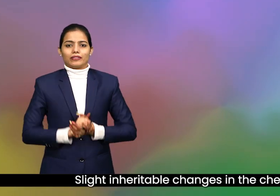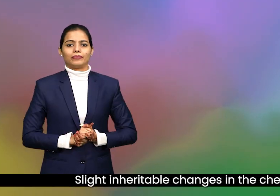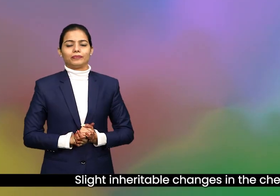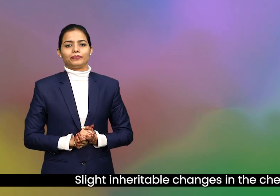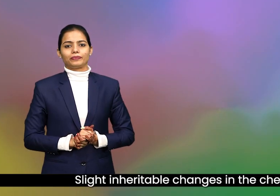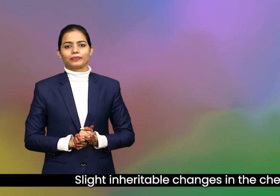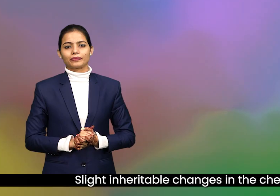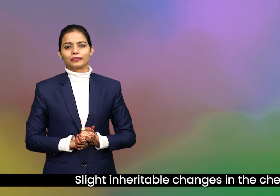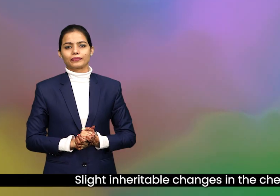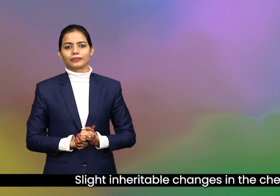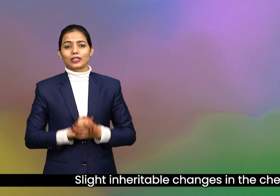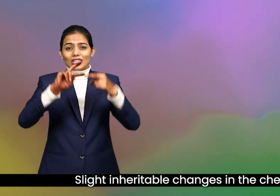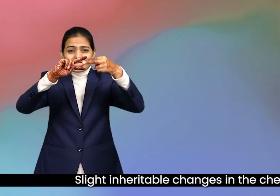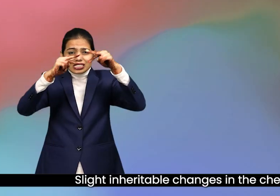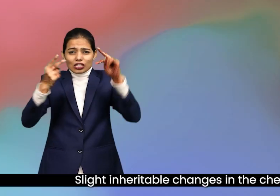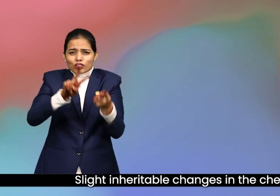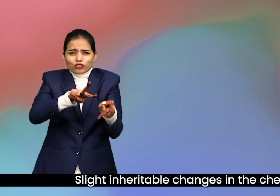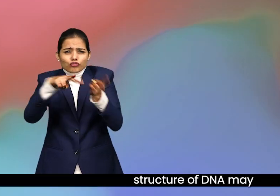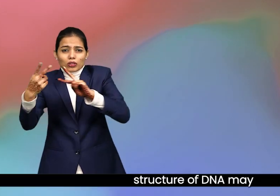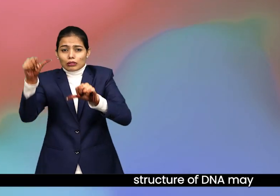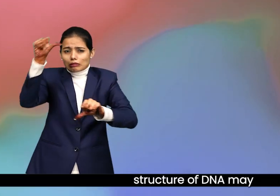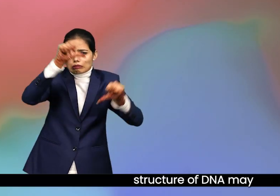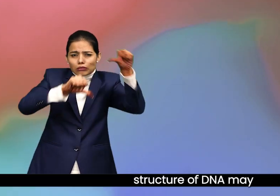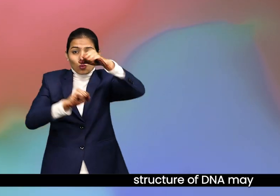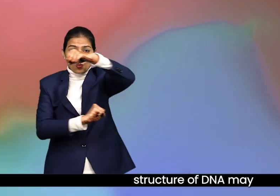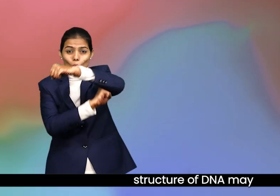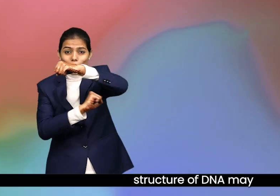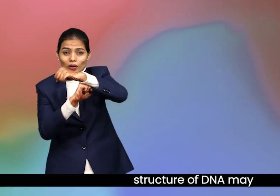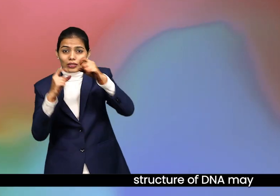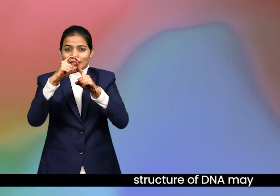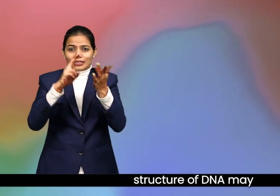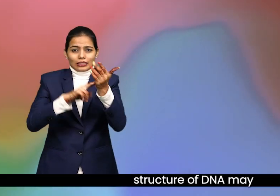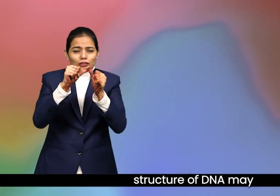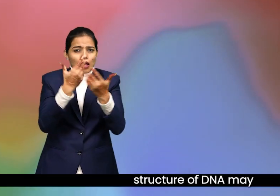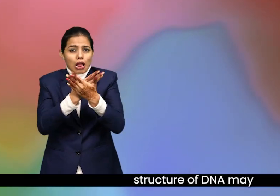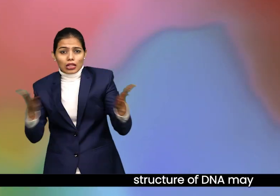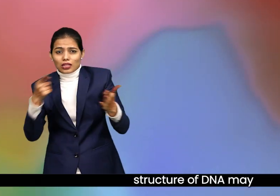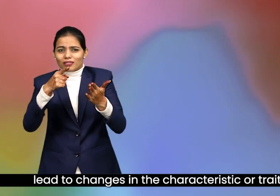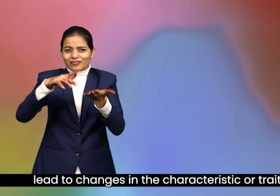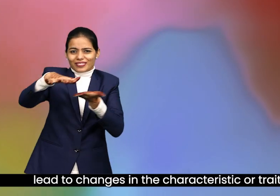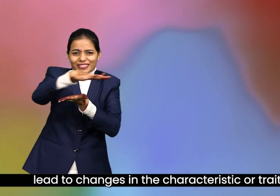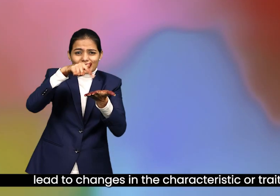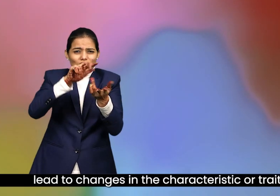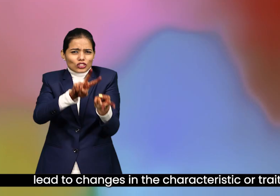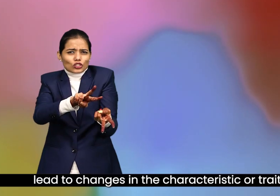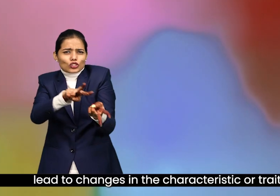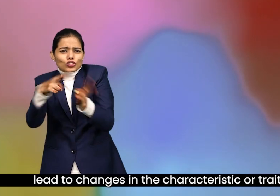Slight டிஎன்ஏவில் inheritable வேதியியல் changes அமைப்பில் in the ஏற்படும் chemical structure சிறிதளவு of பரம்பரை DNA மாற்றங்கள் may lead to சந்ததியினரின் changes in குண